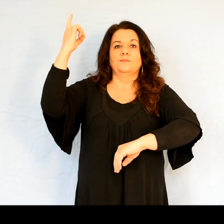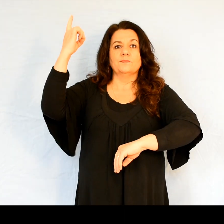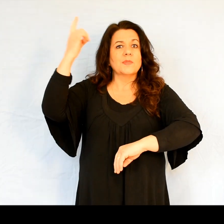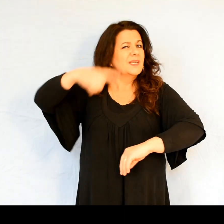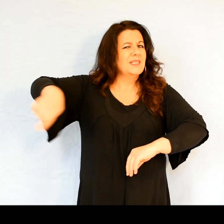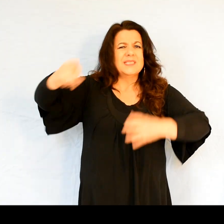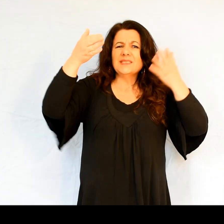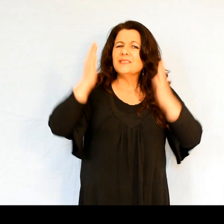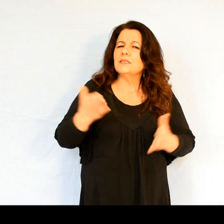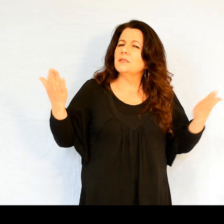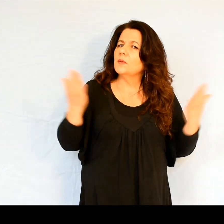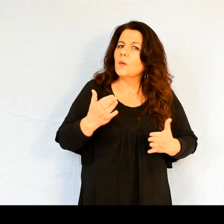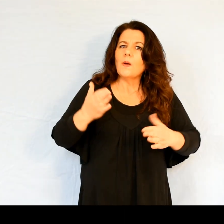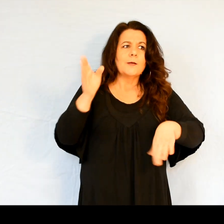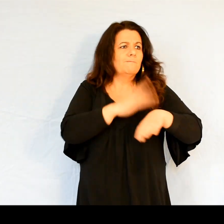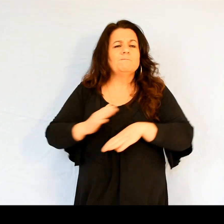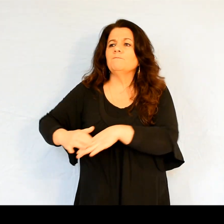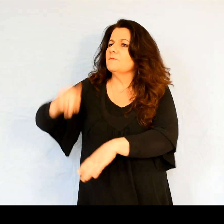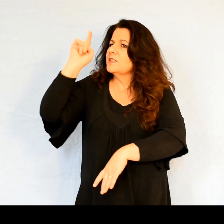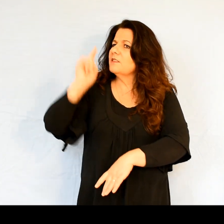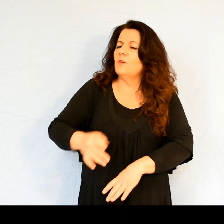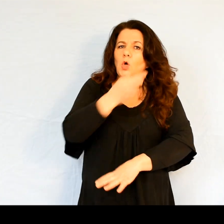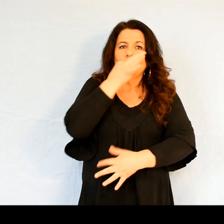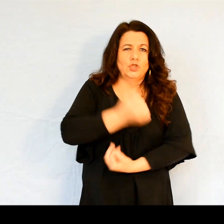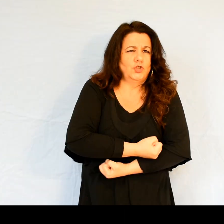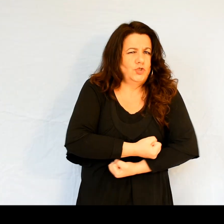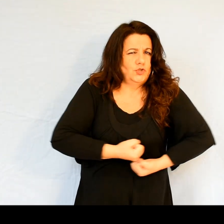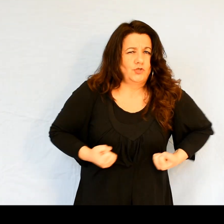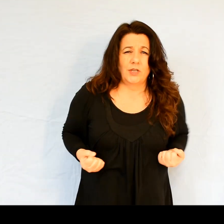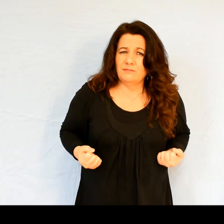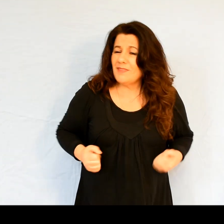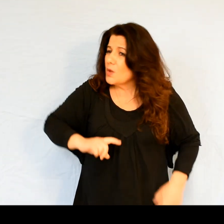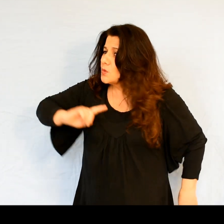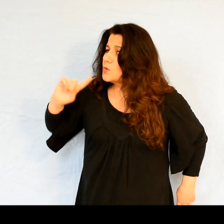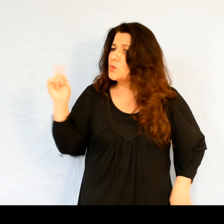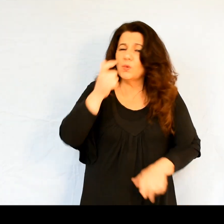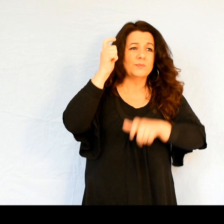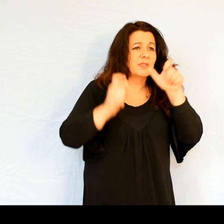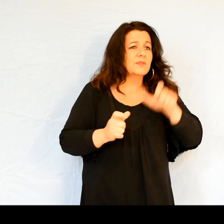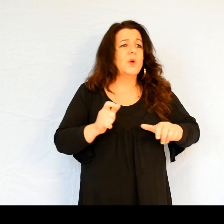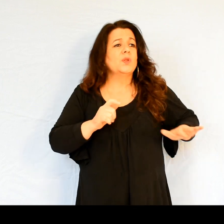plus grand au plus petit, se vêtirent de toile à sac.